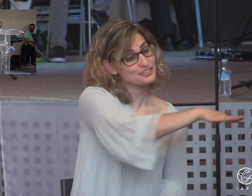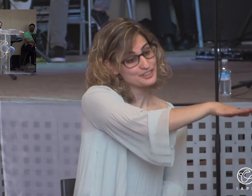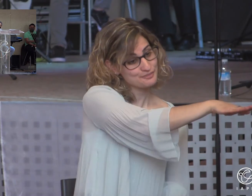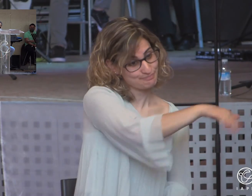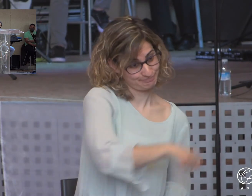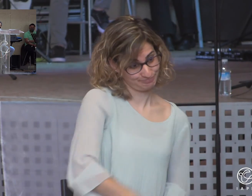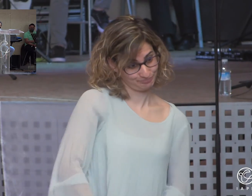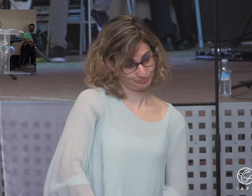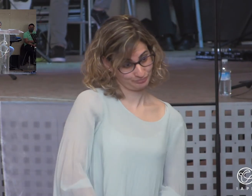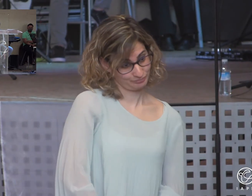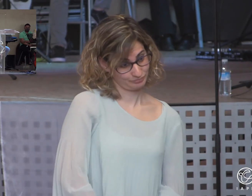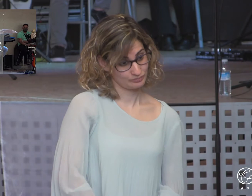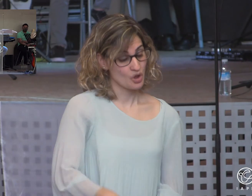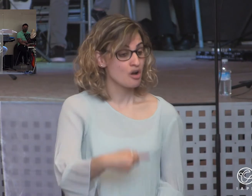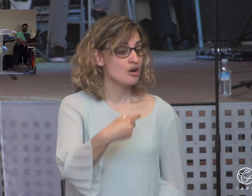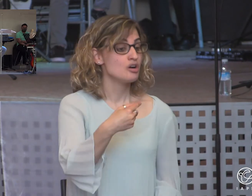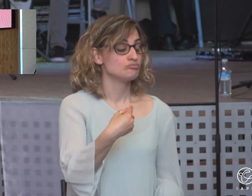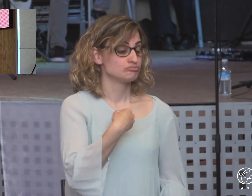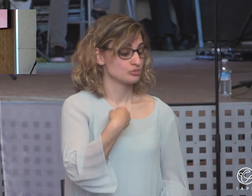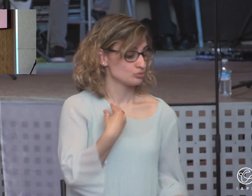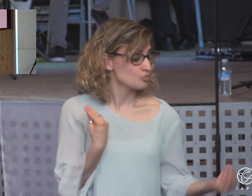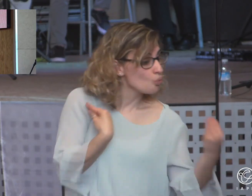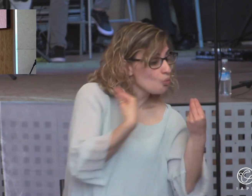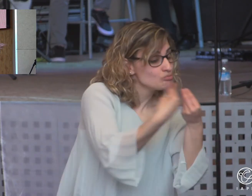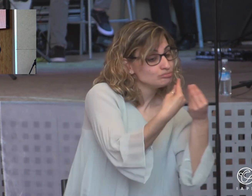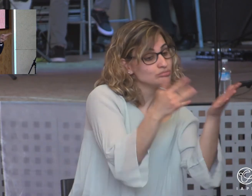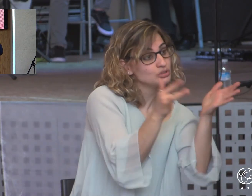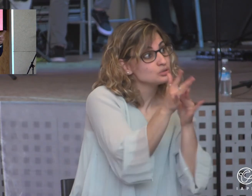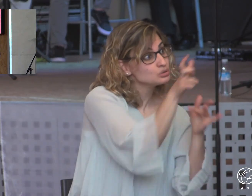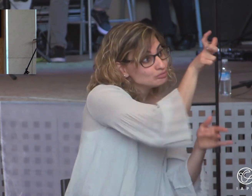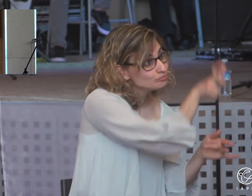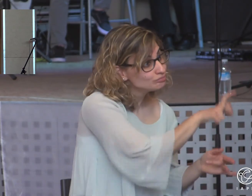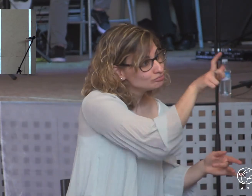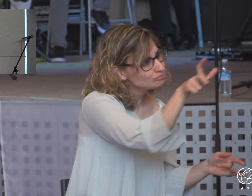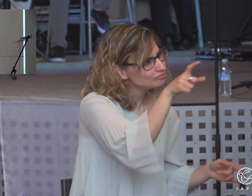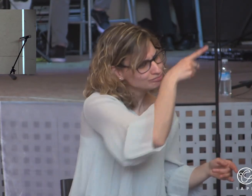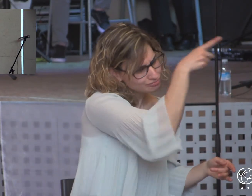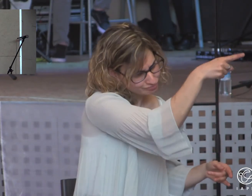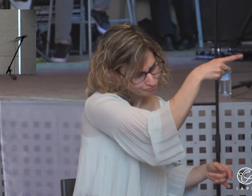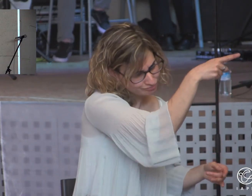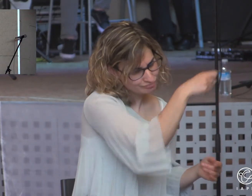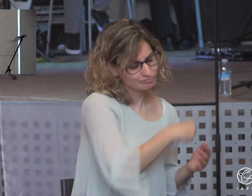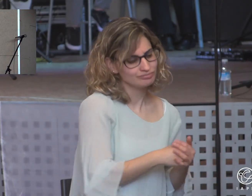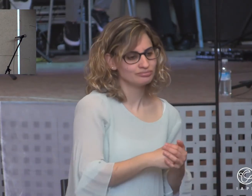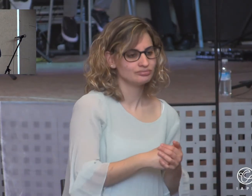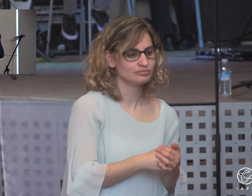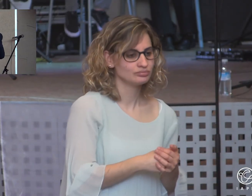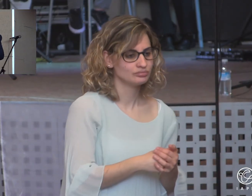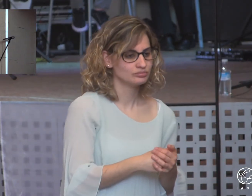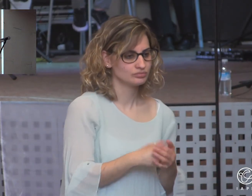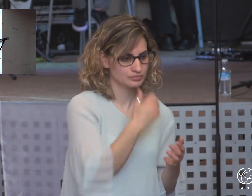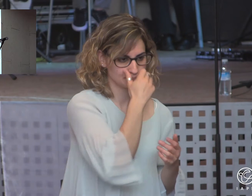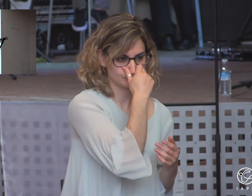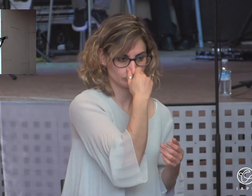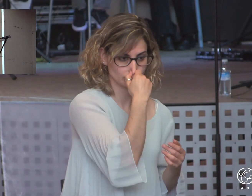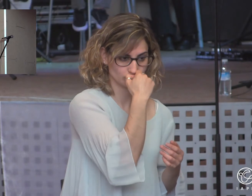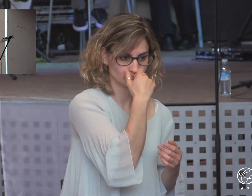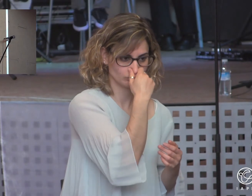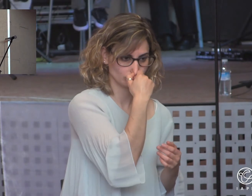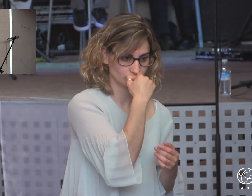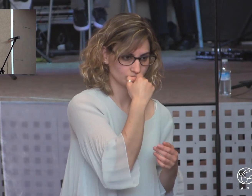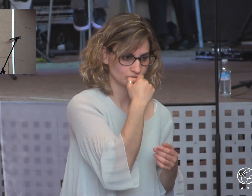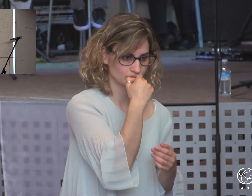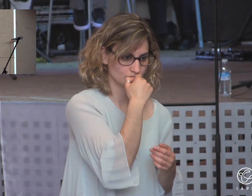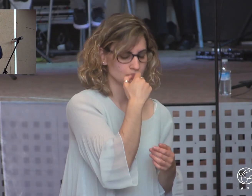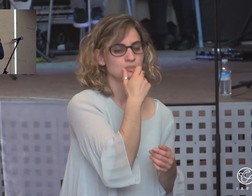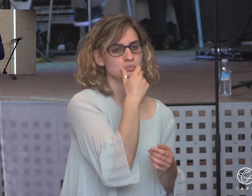Juntamente con Él estamos crucificados. Ese sitio no lo podíamos ocupar ni tú